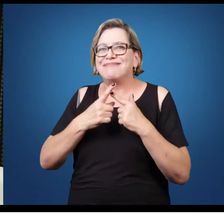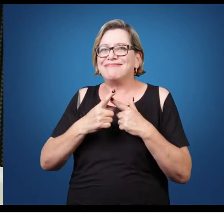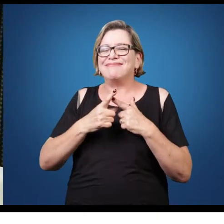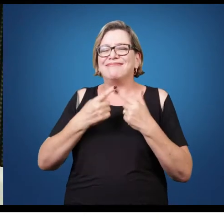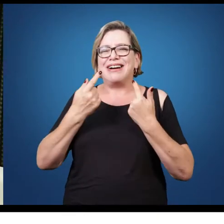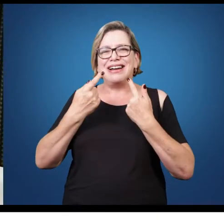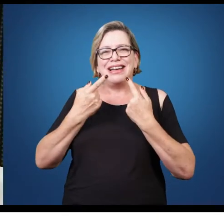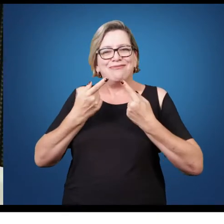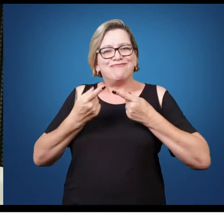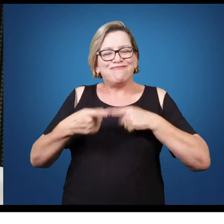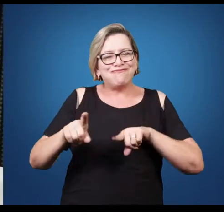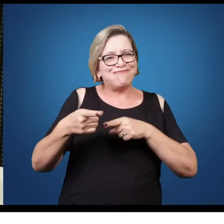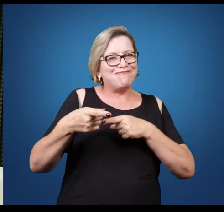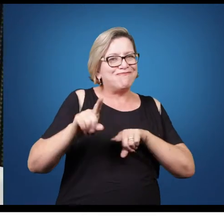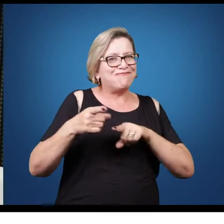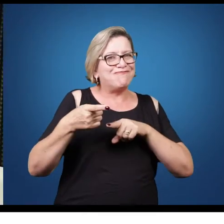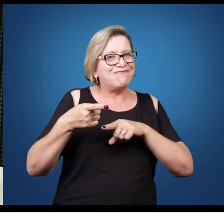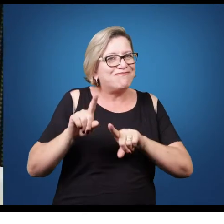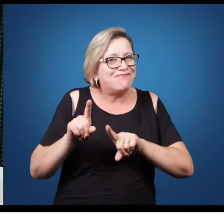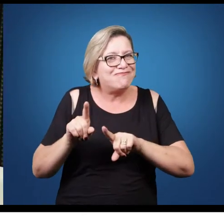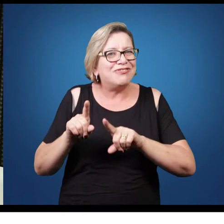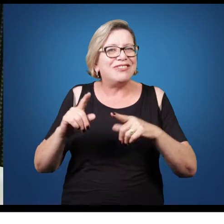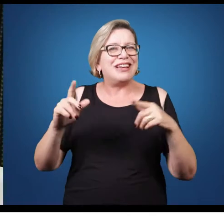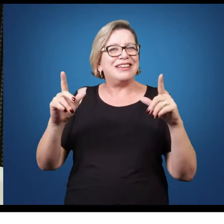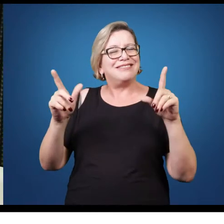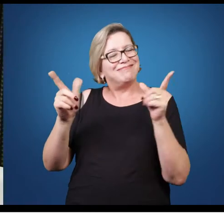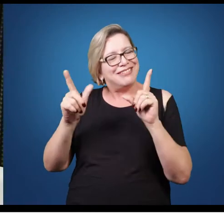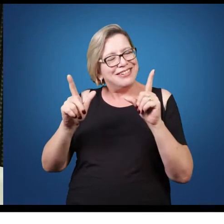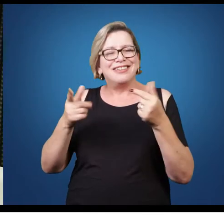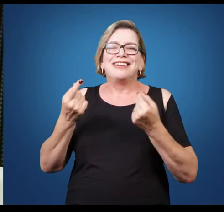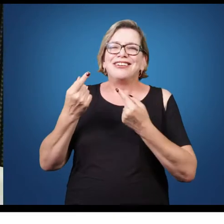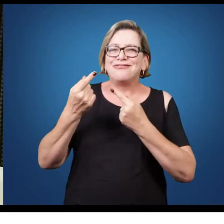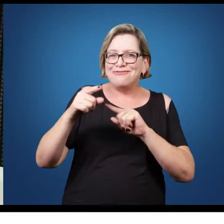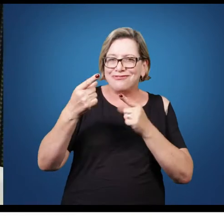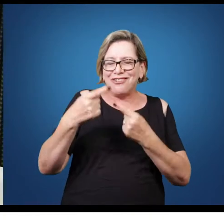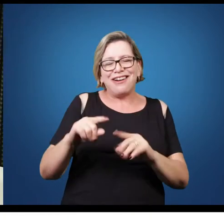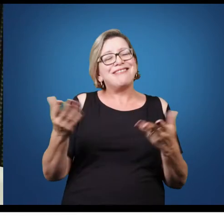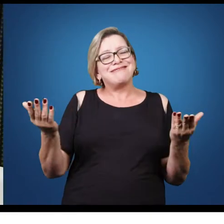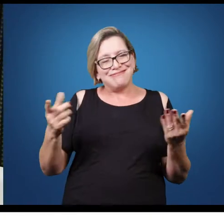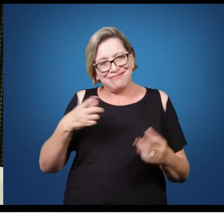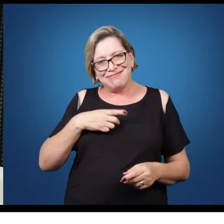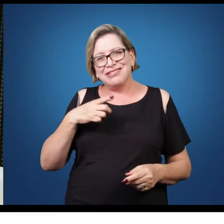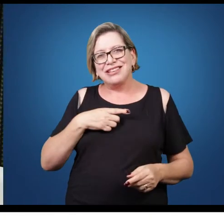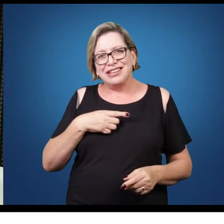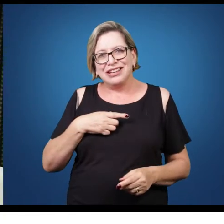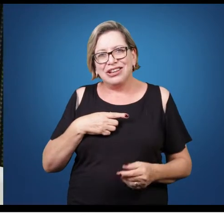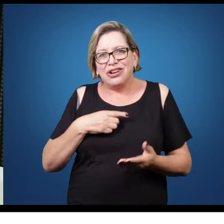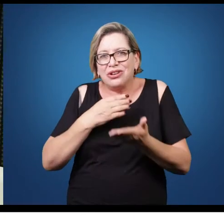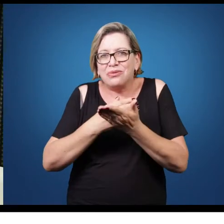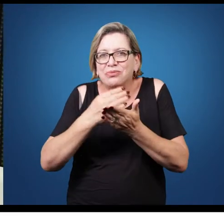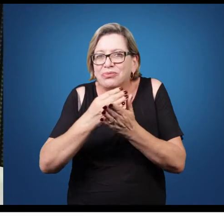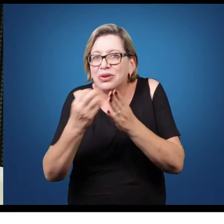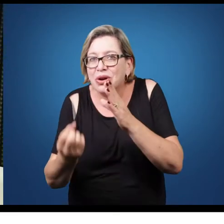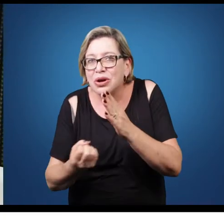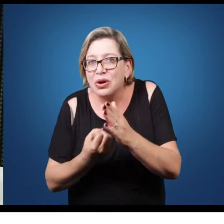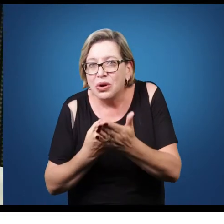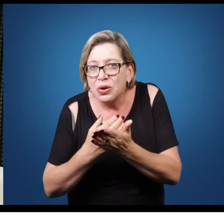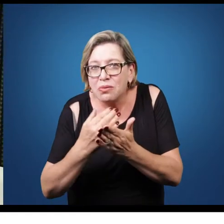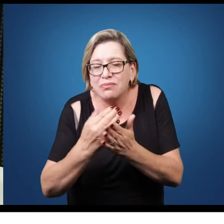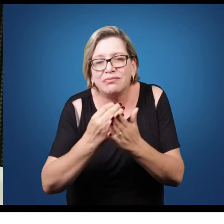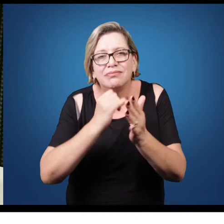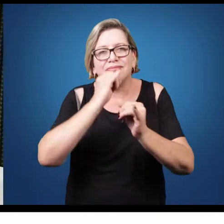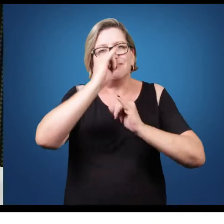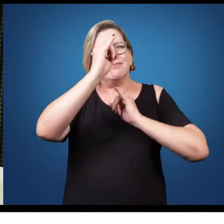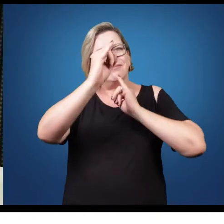o fato é que com o surgimento da internet houve também a facilidade tecnológica desse